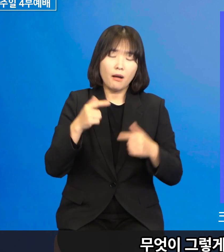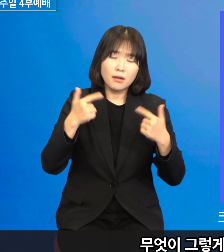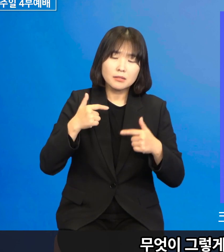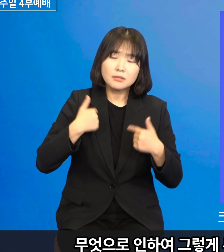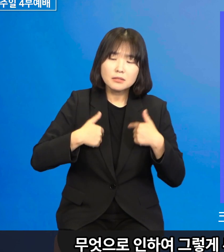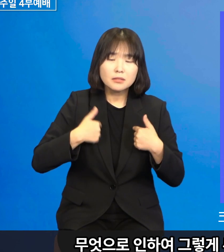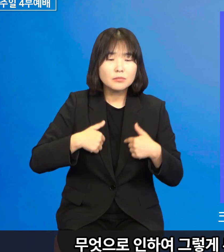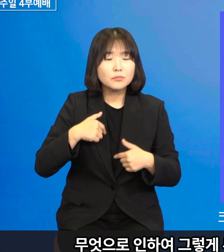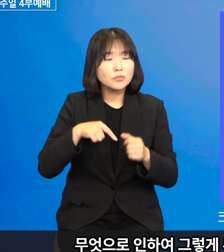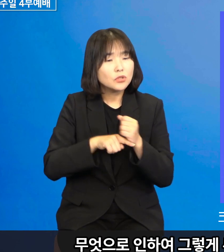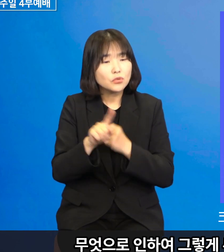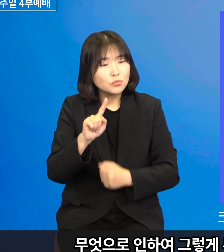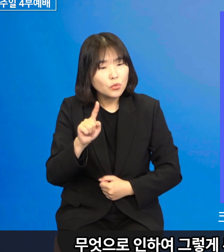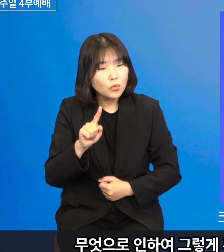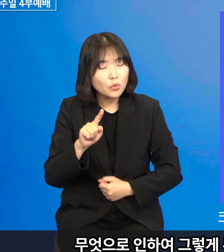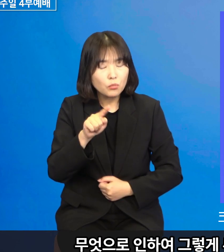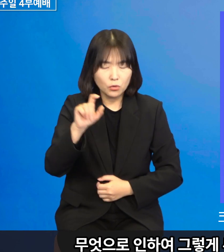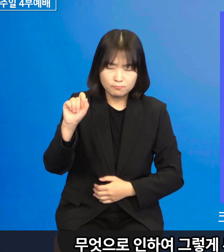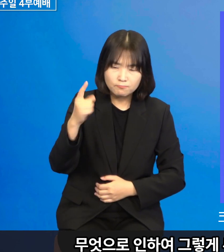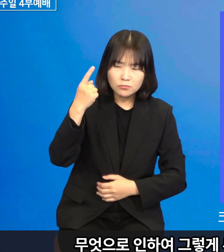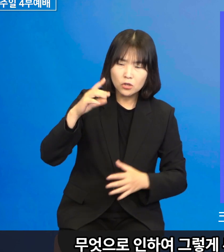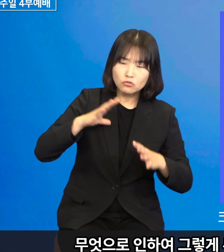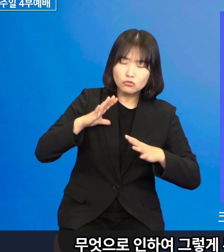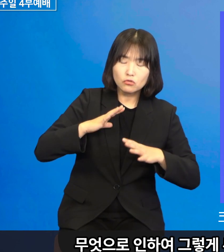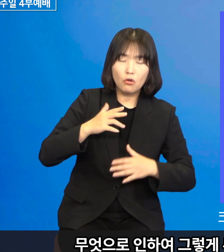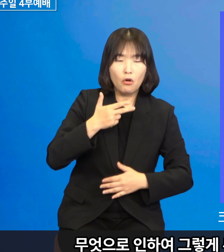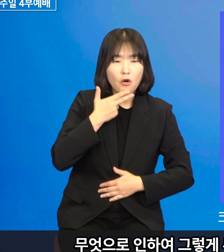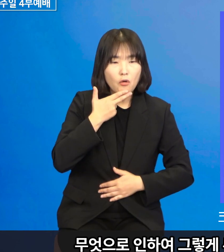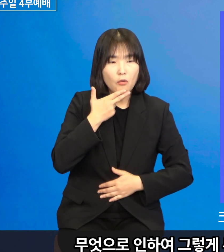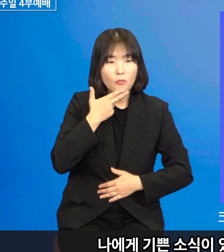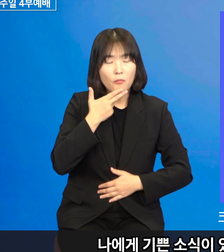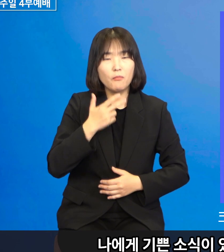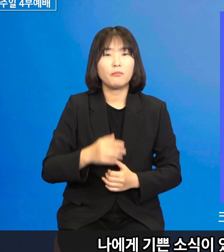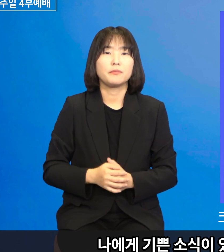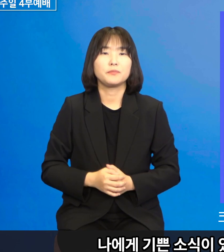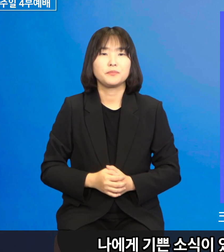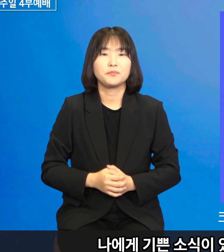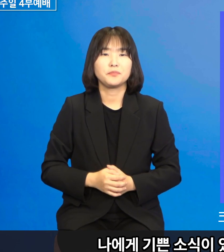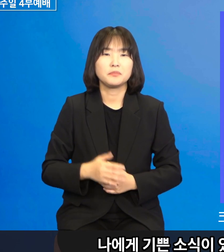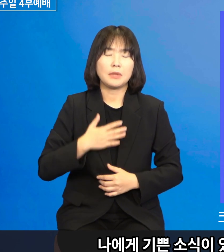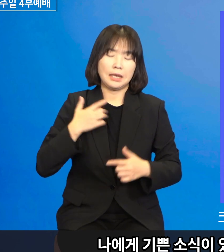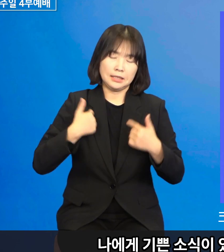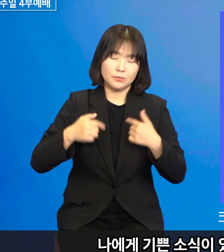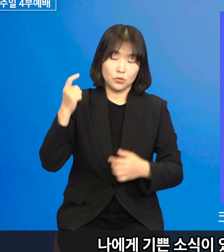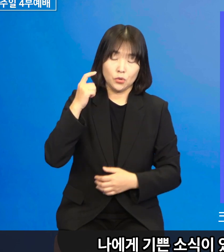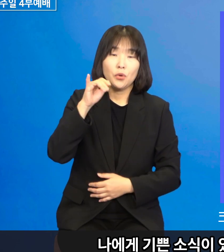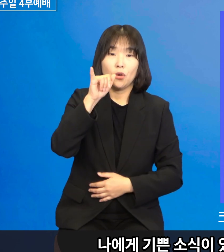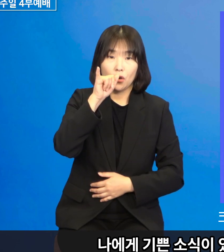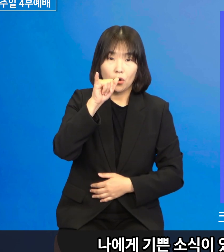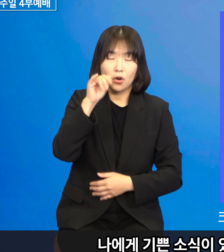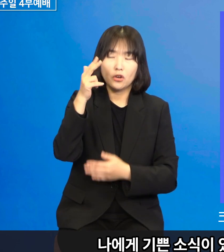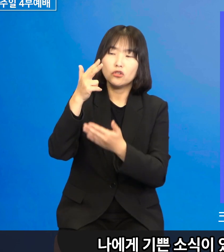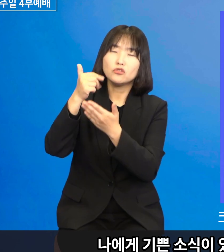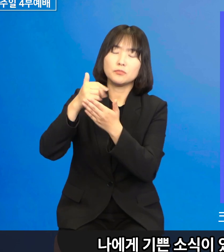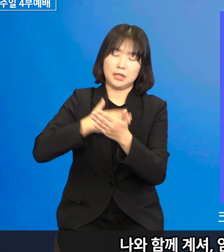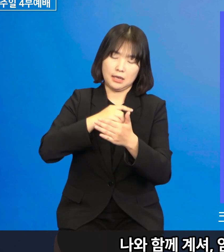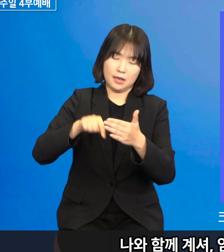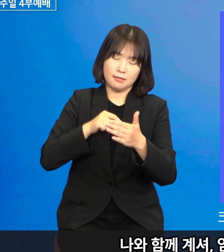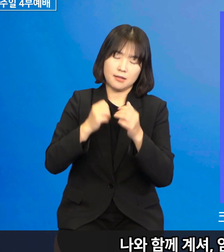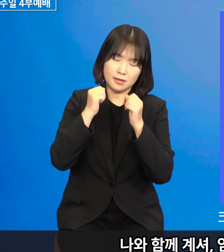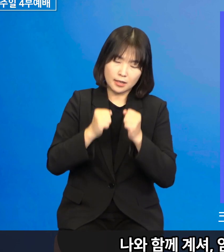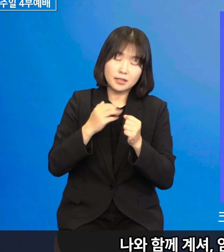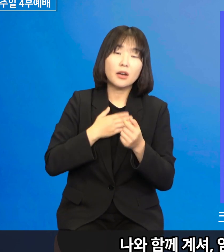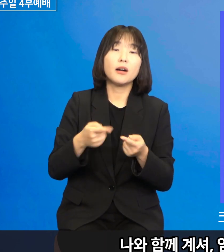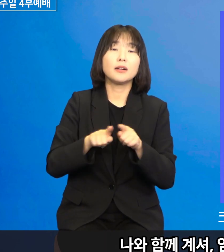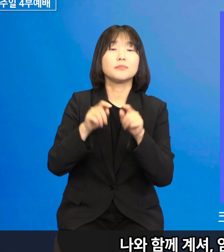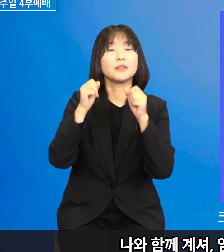기뻐하냐? 무엇으로 인하여 그렇게 두려워하지 않을 수가 있어? 나에게 기쁜 소식이 있어. 주님이 내 안에 계셔. 나와